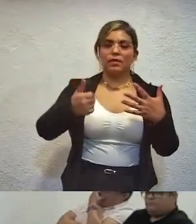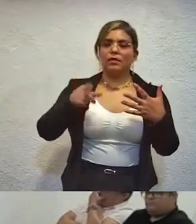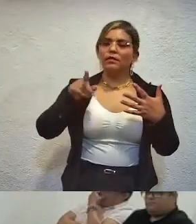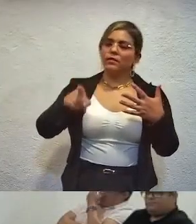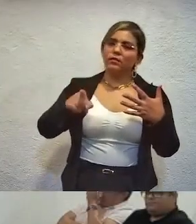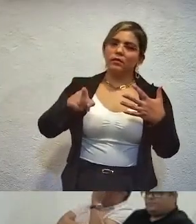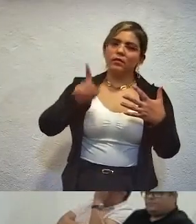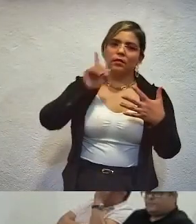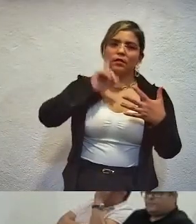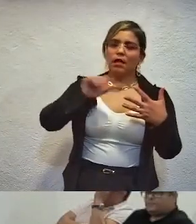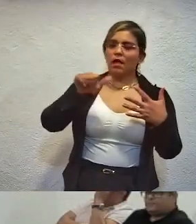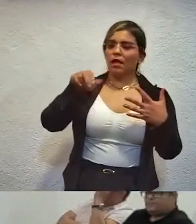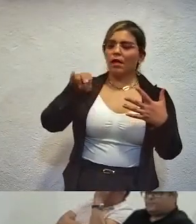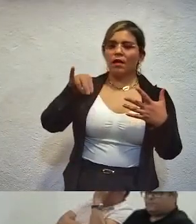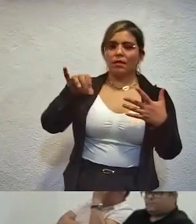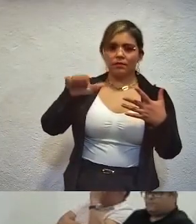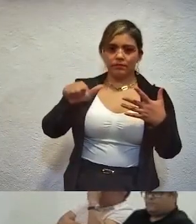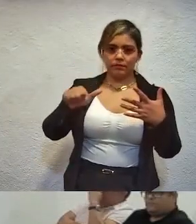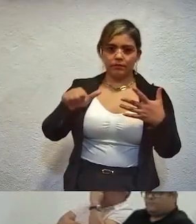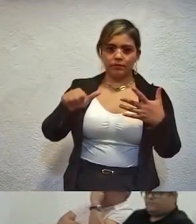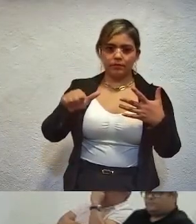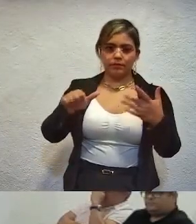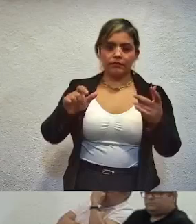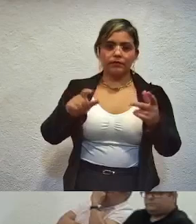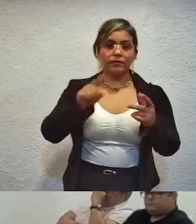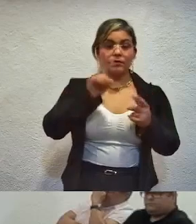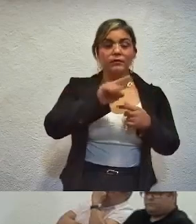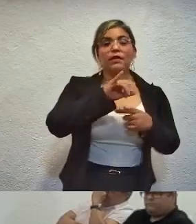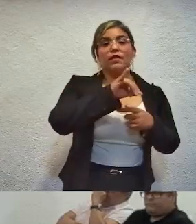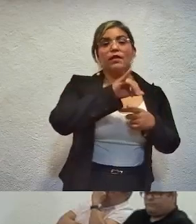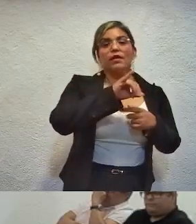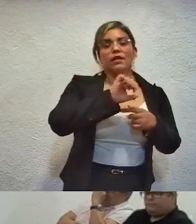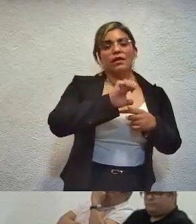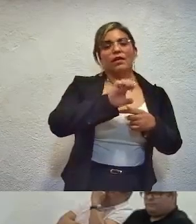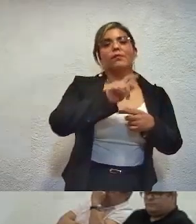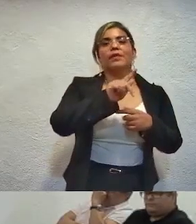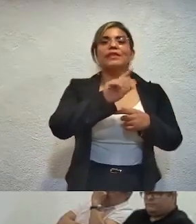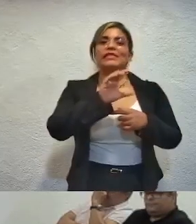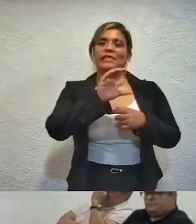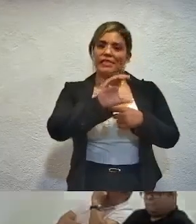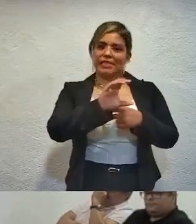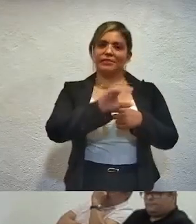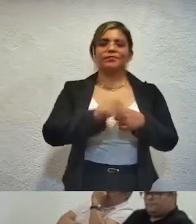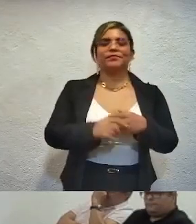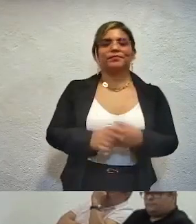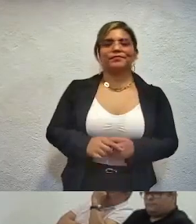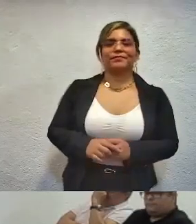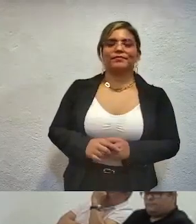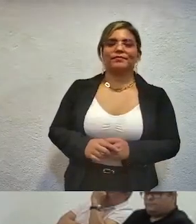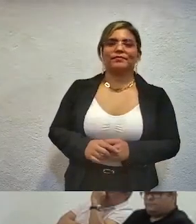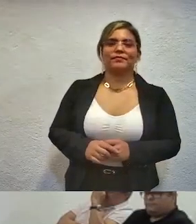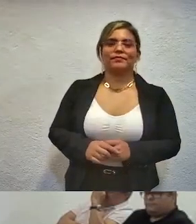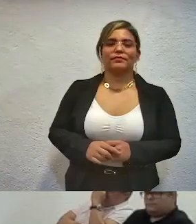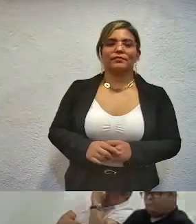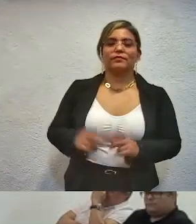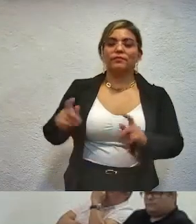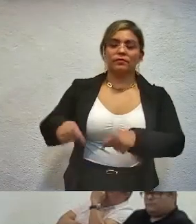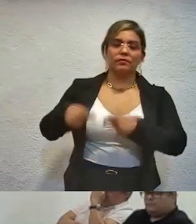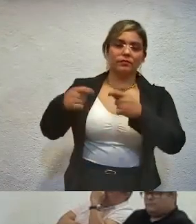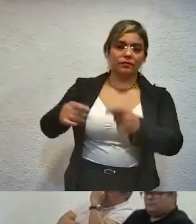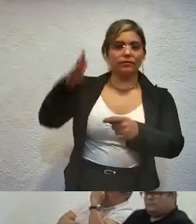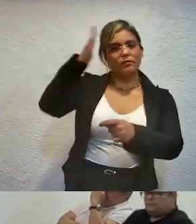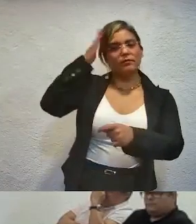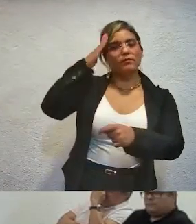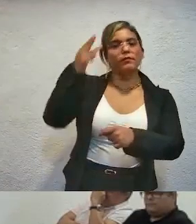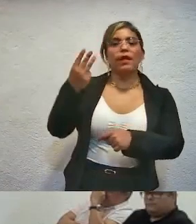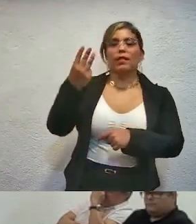Tania Zoraila Fierro Delgado y el Instituto Electoral y de Participación Ciudadana del Estado de Guerrero, asunto que fue turnado a la ponencia número